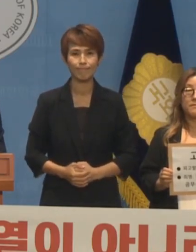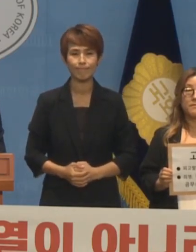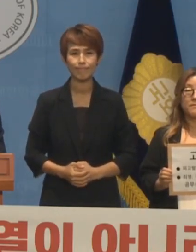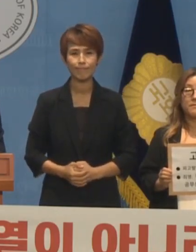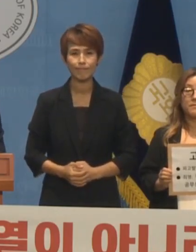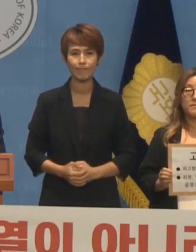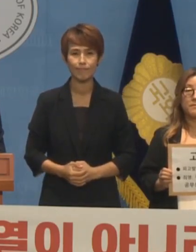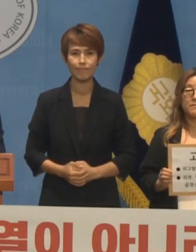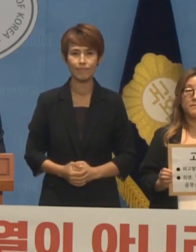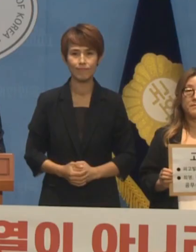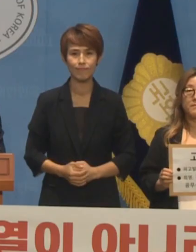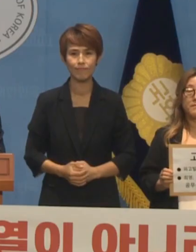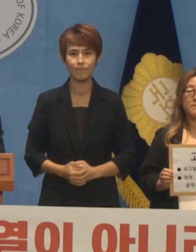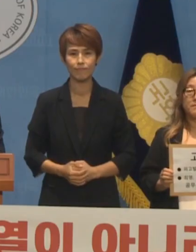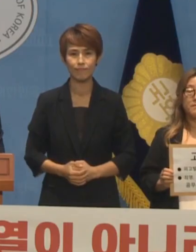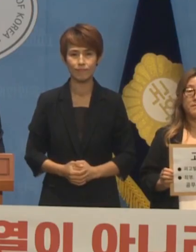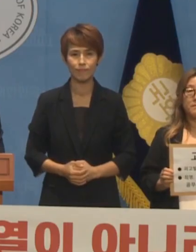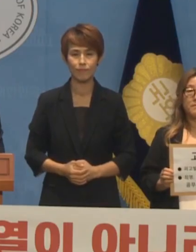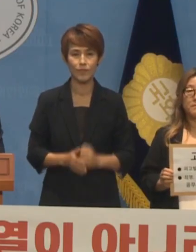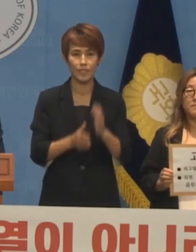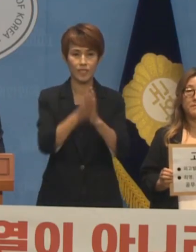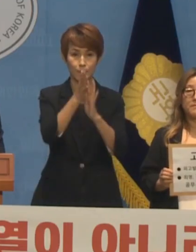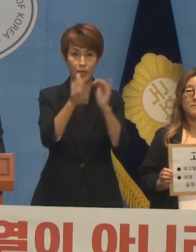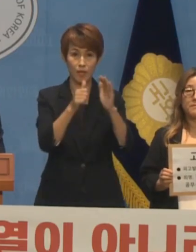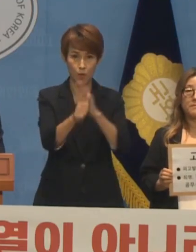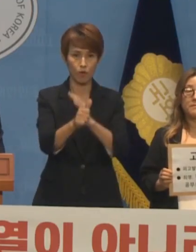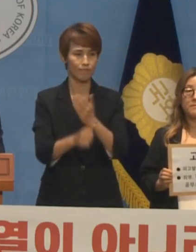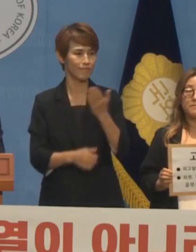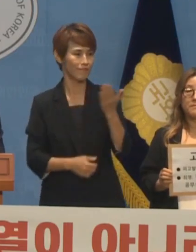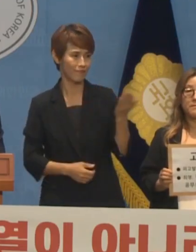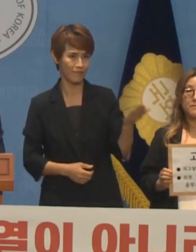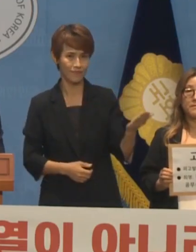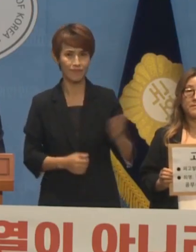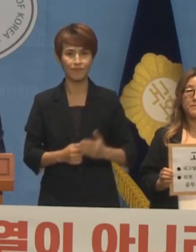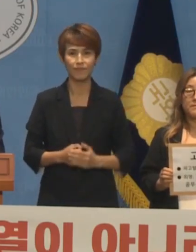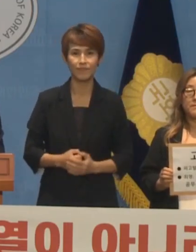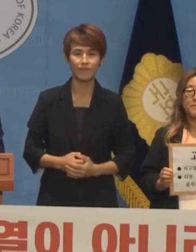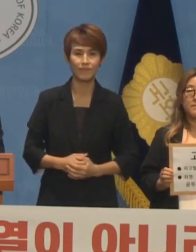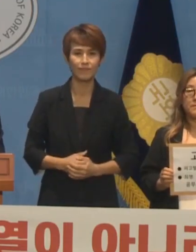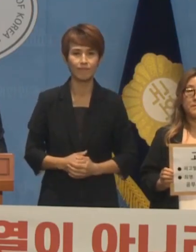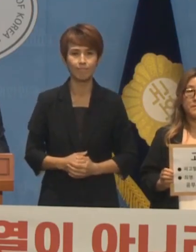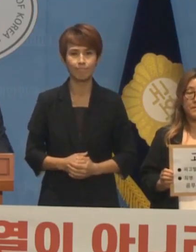그리고 우리 사세행과 함께하고 계시는 시민 대표자분들 함께하고 계십니다.